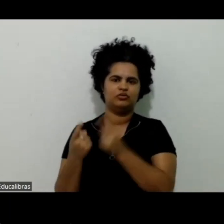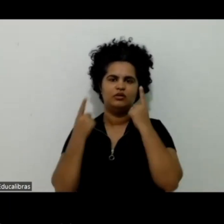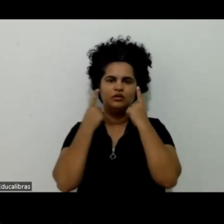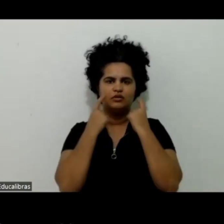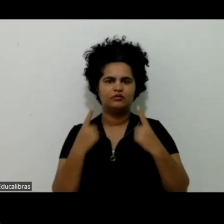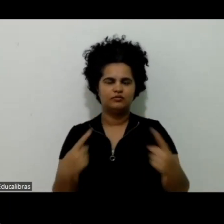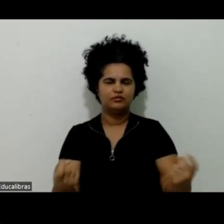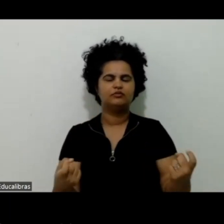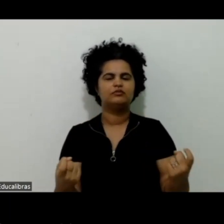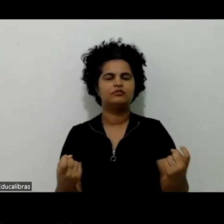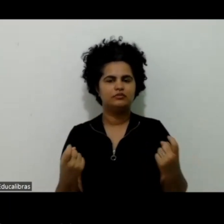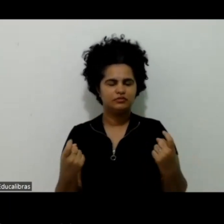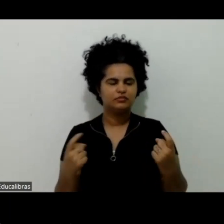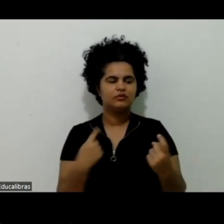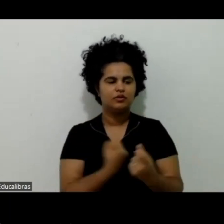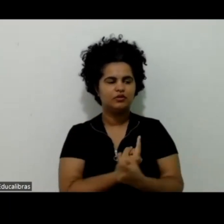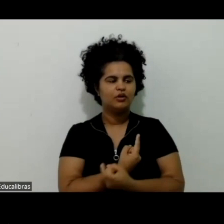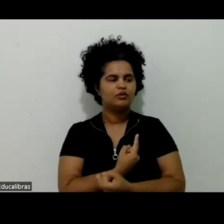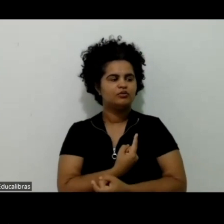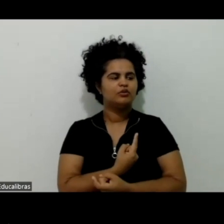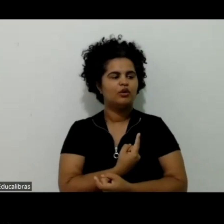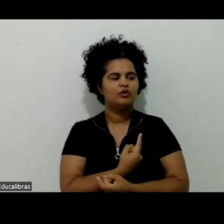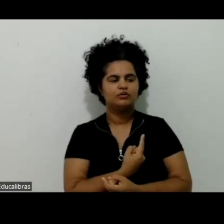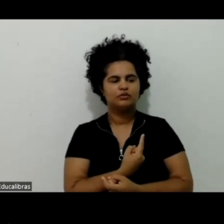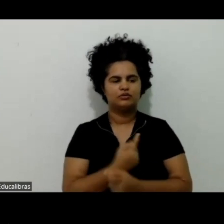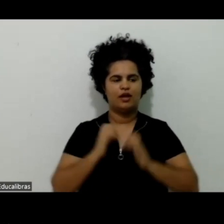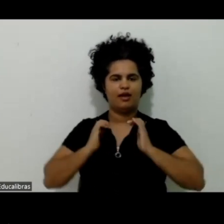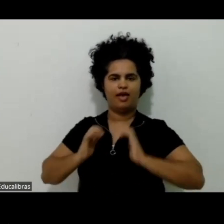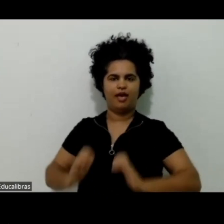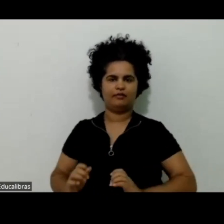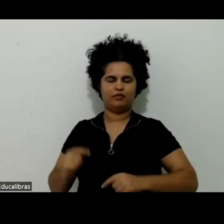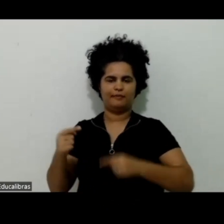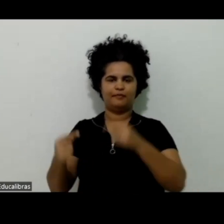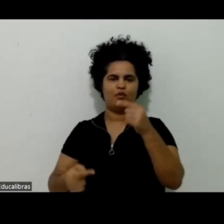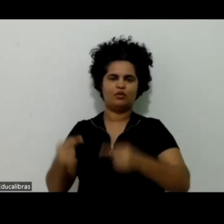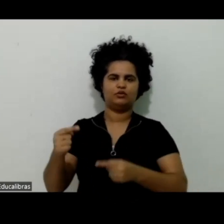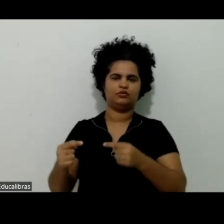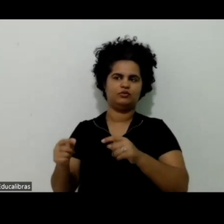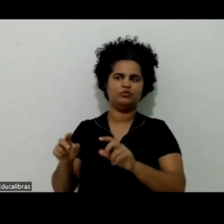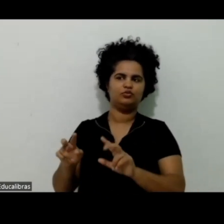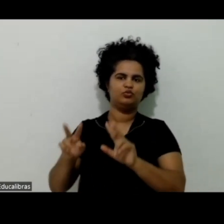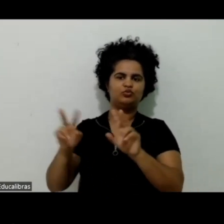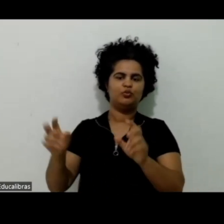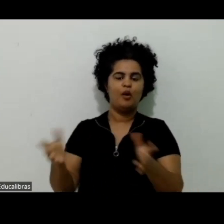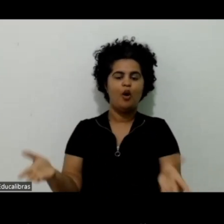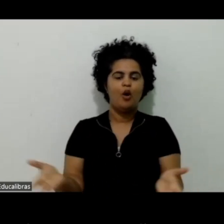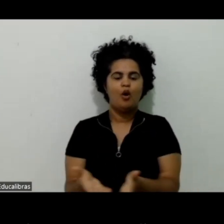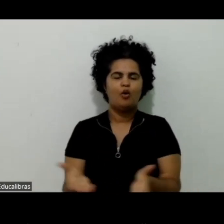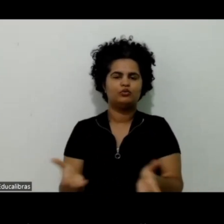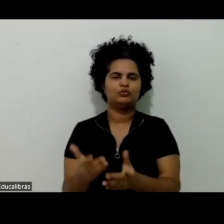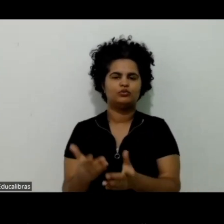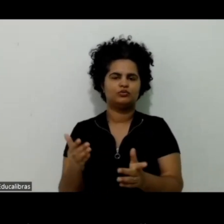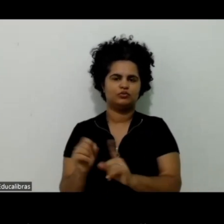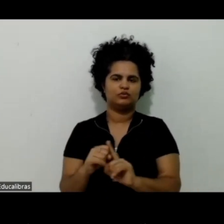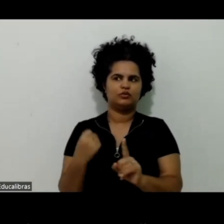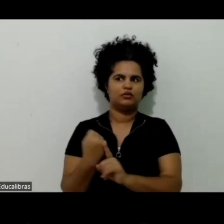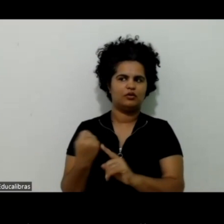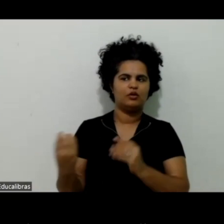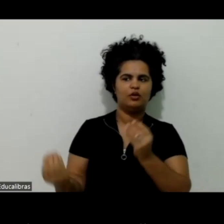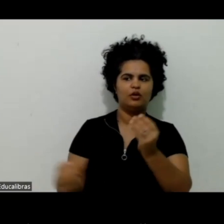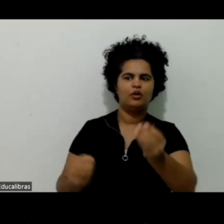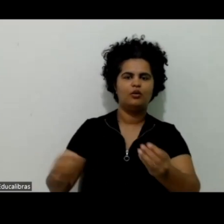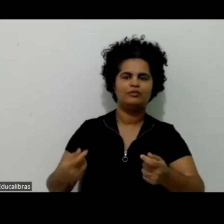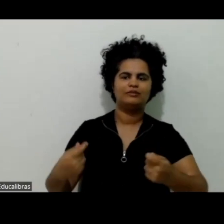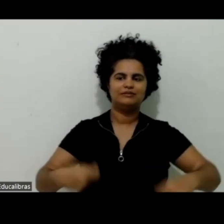sobre os princípios ético-políticos, sobre a sua atualidade, sua necessidade, né, sobre esses princípios que são